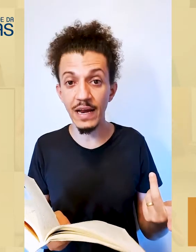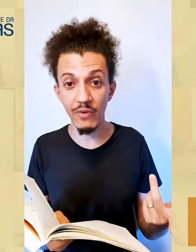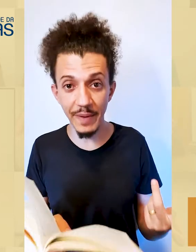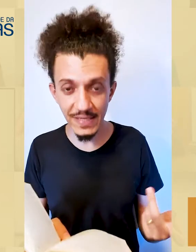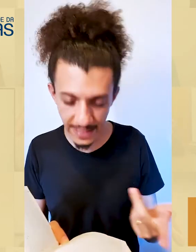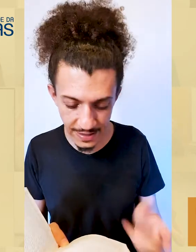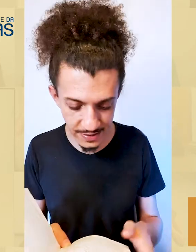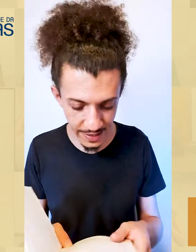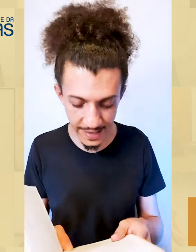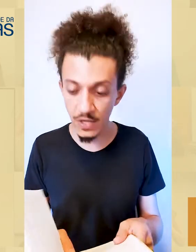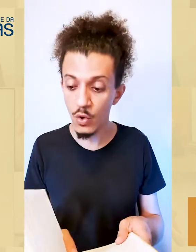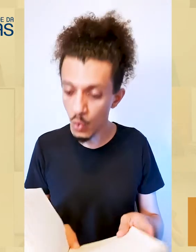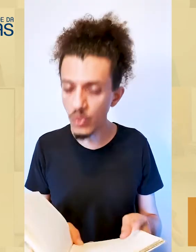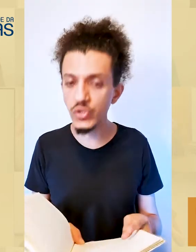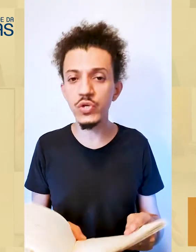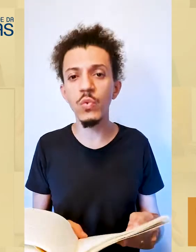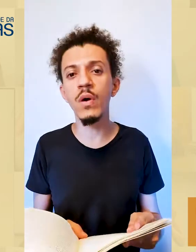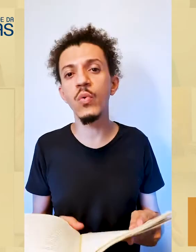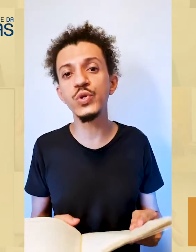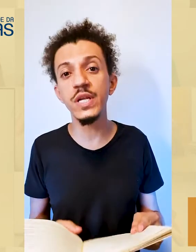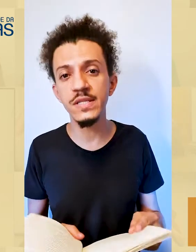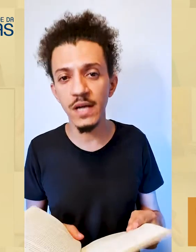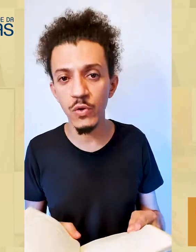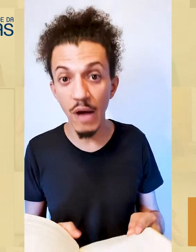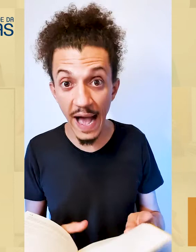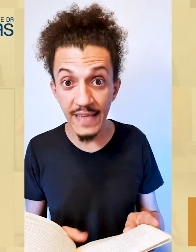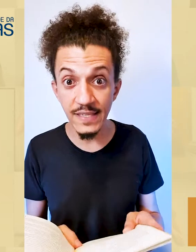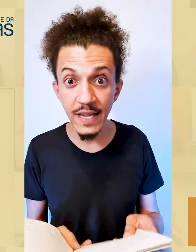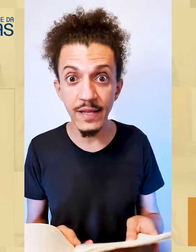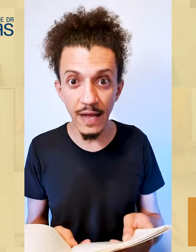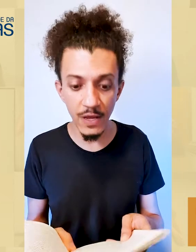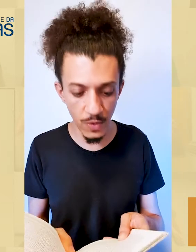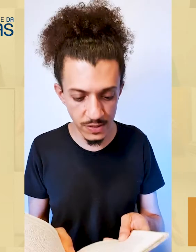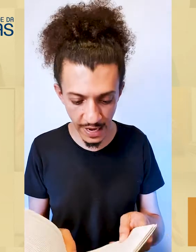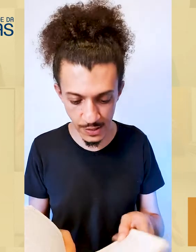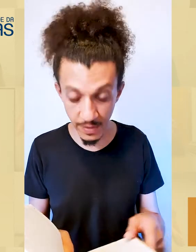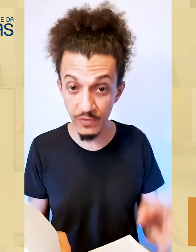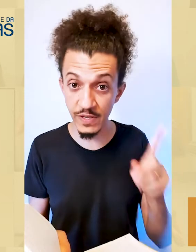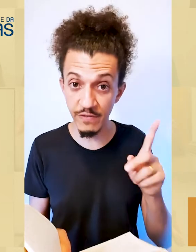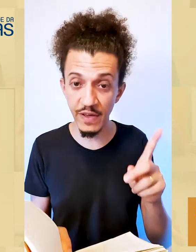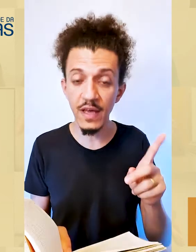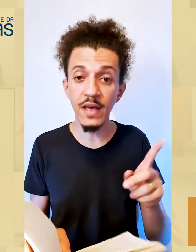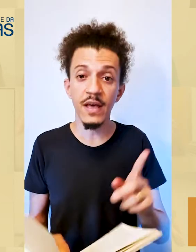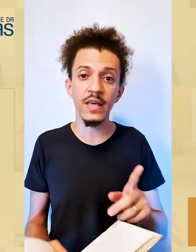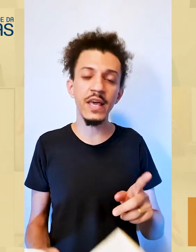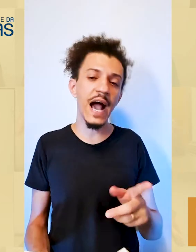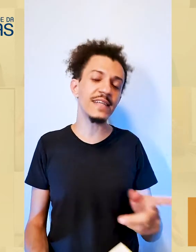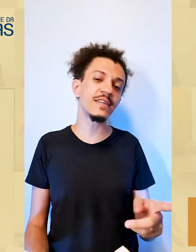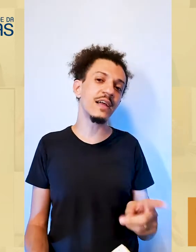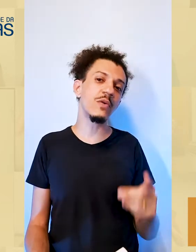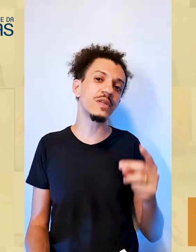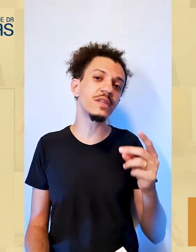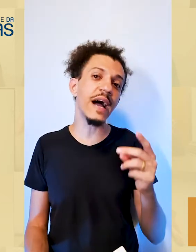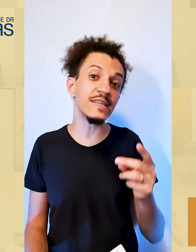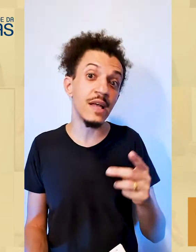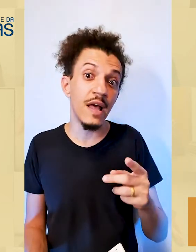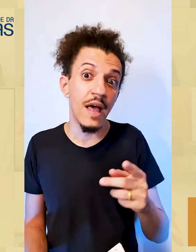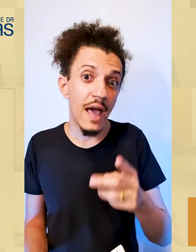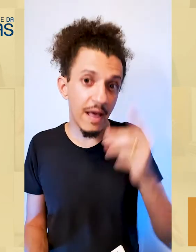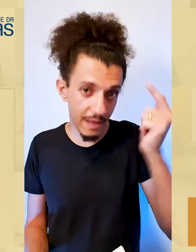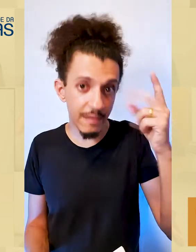Dicionário da Língua Brasileira de Sinais, continuam utilizando a escrita da língua de sinais, para você ver que a escrita da língua de